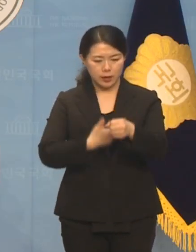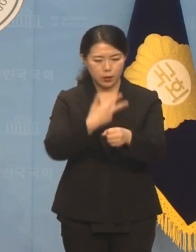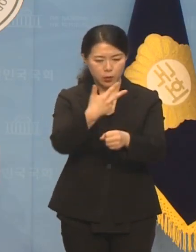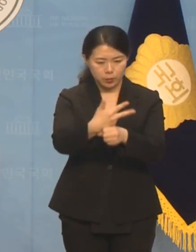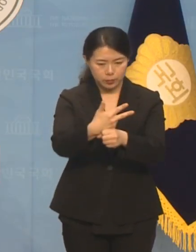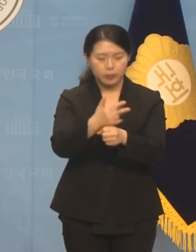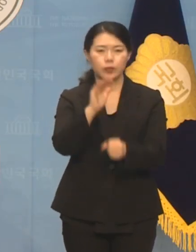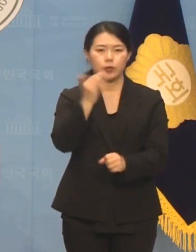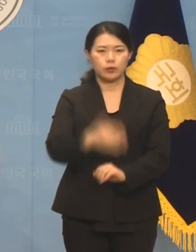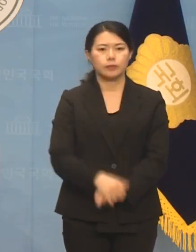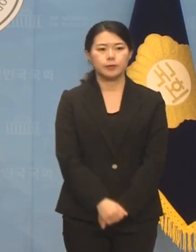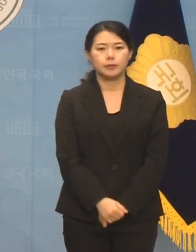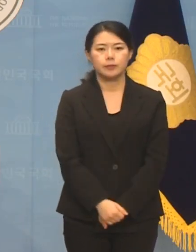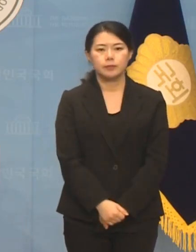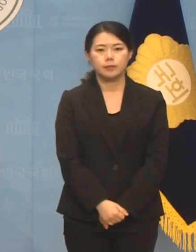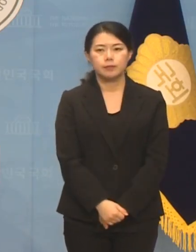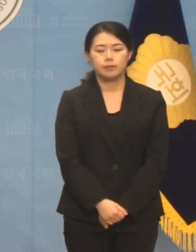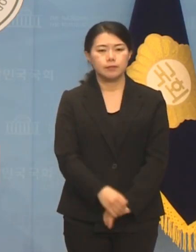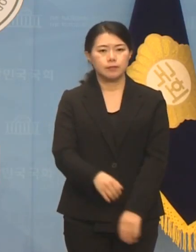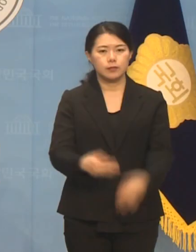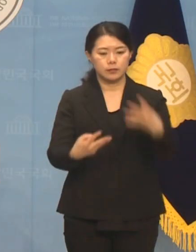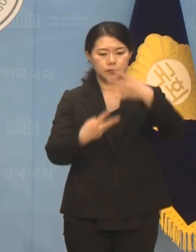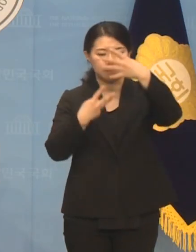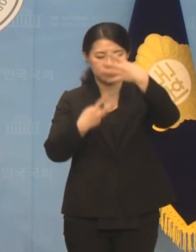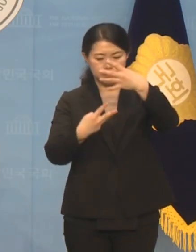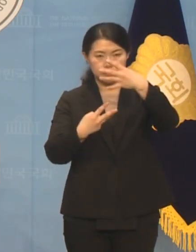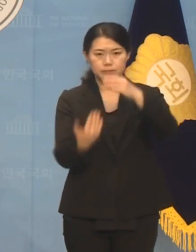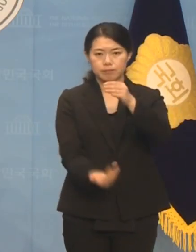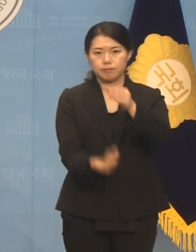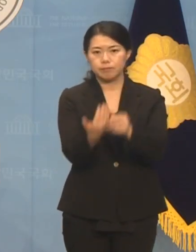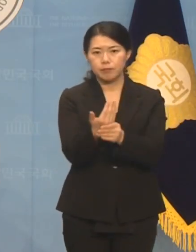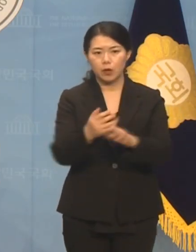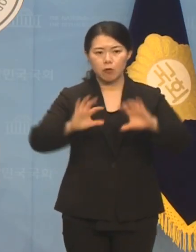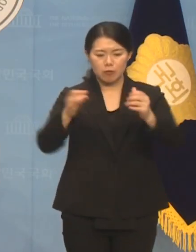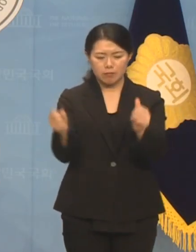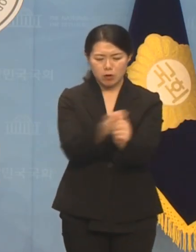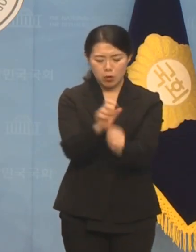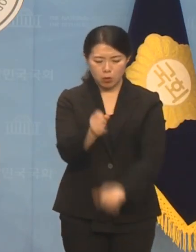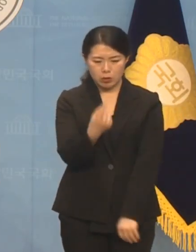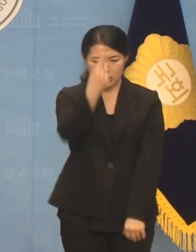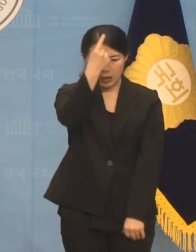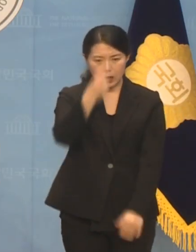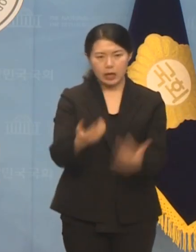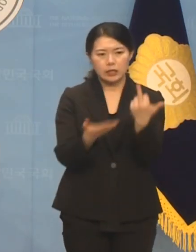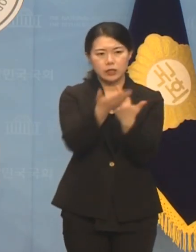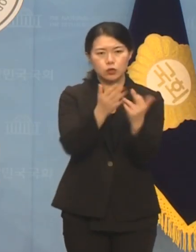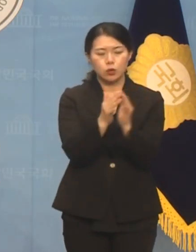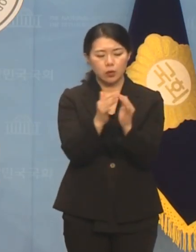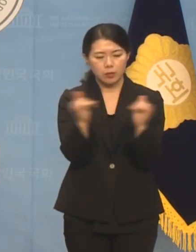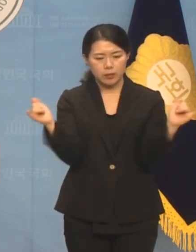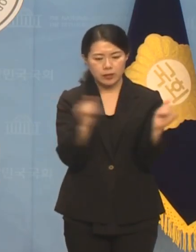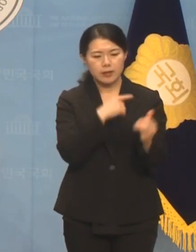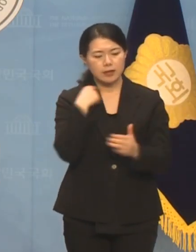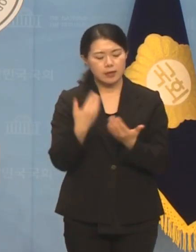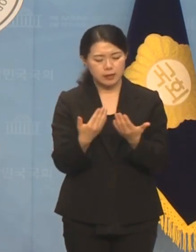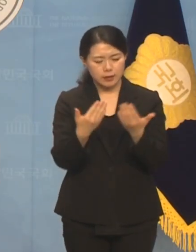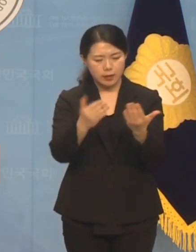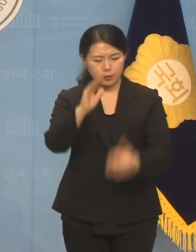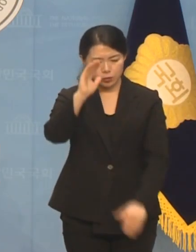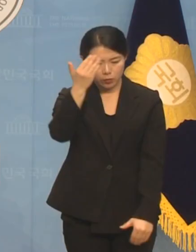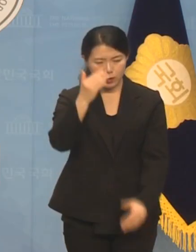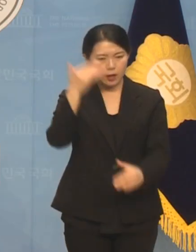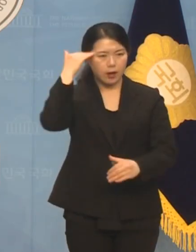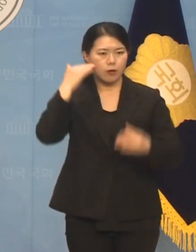77도를 맞습니다. 제주 4.3 사건은 국가폭력으로 수많은 도민이 희생된 대한민국